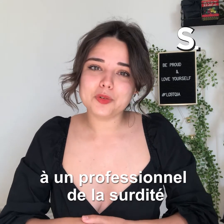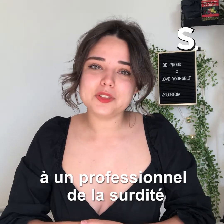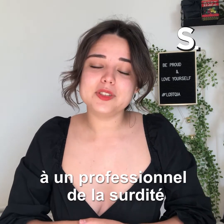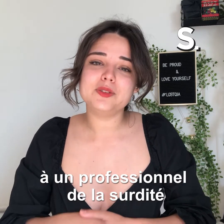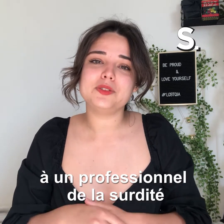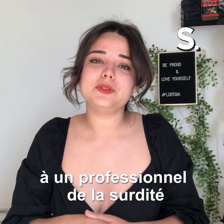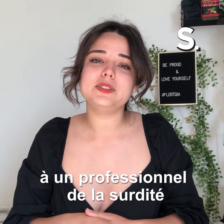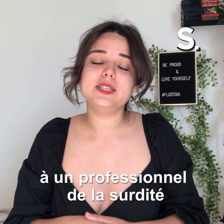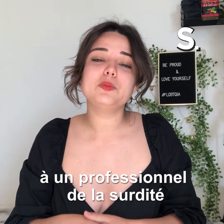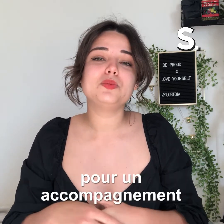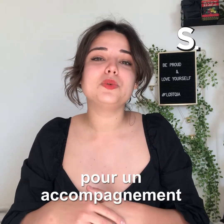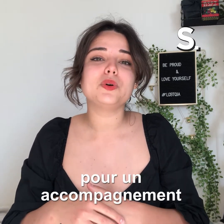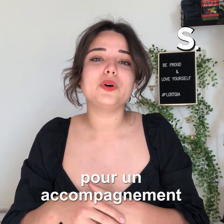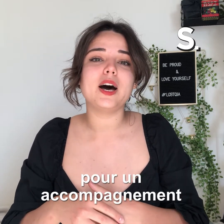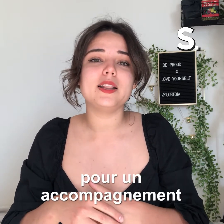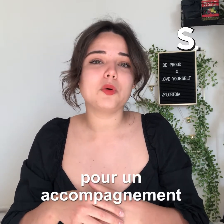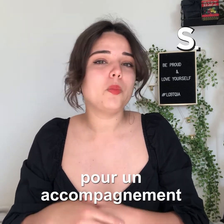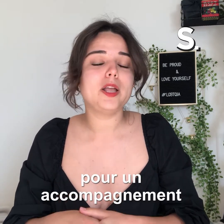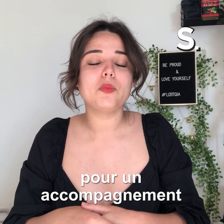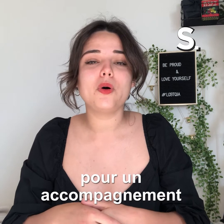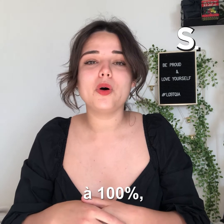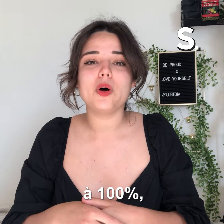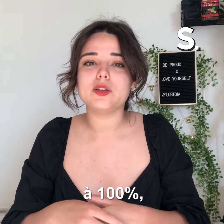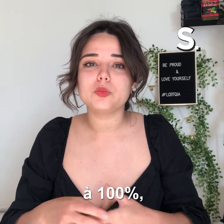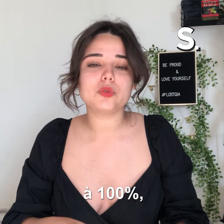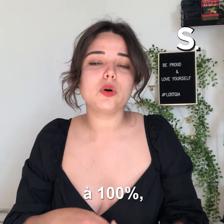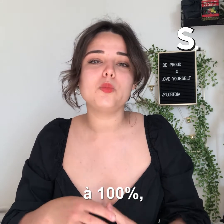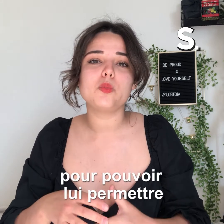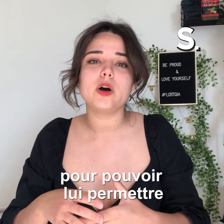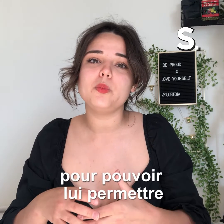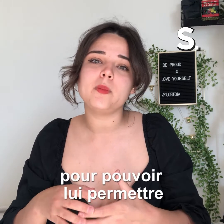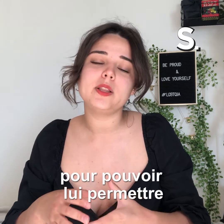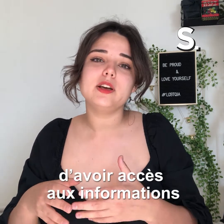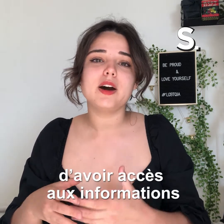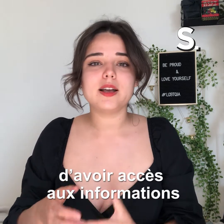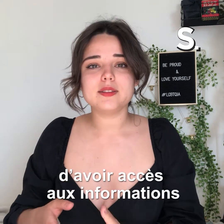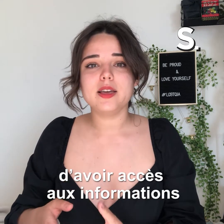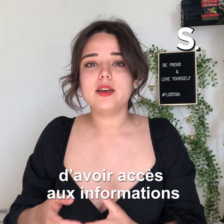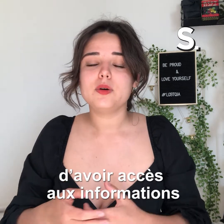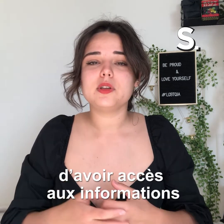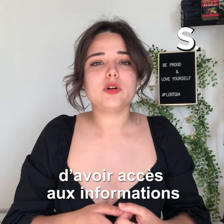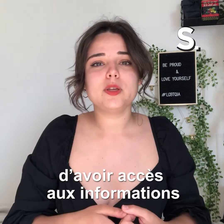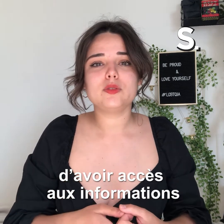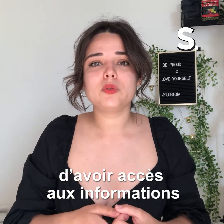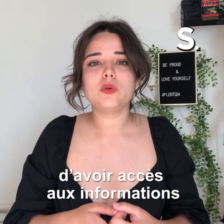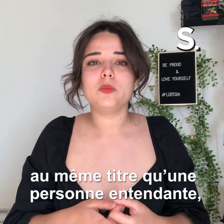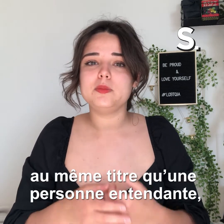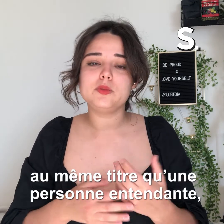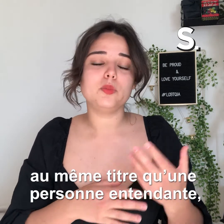professionnel de la surdité pour un accompagnement à 100%, pour pouvoir lui permettre d'avoir accès aux informations au même titre qu'une